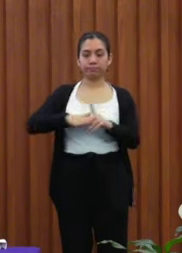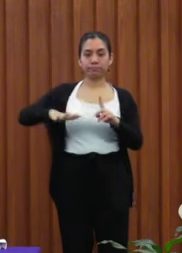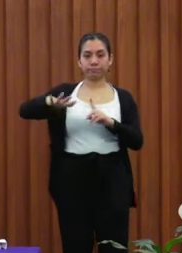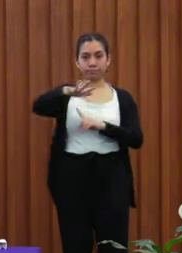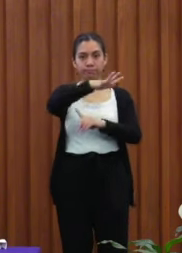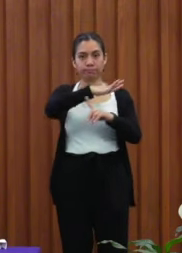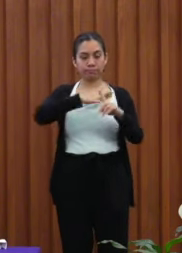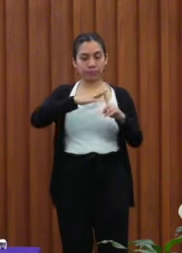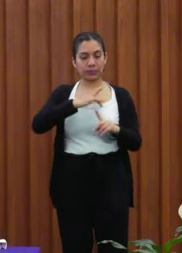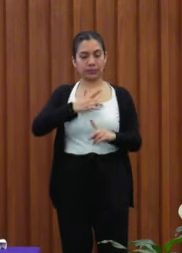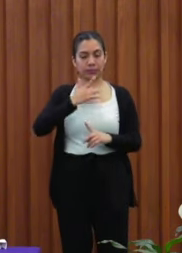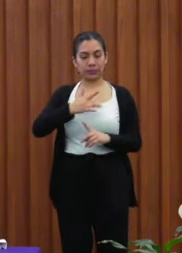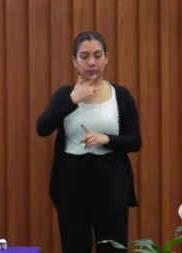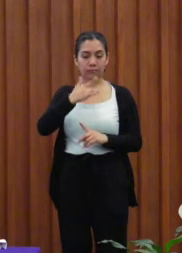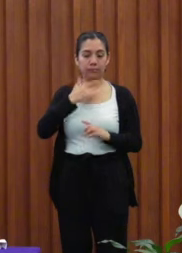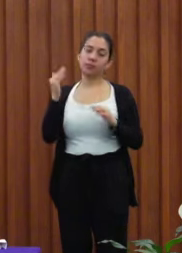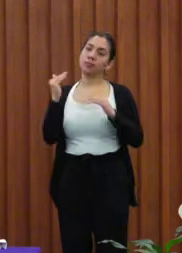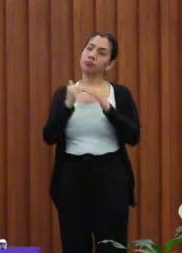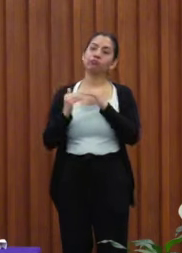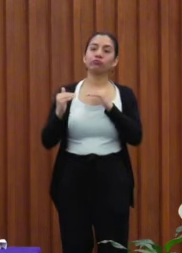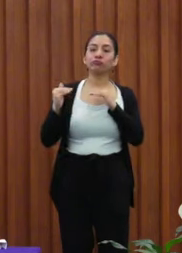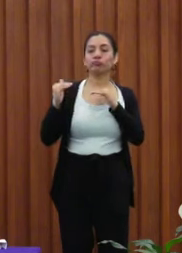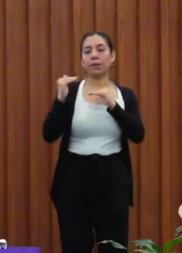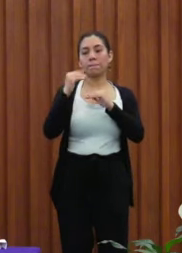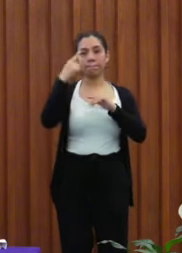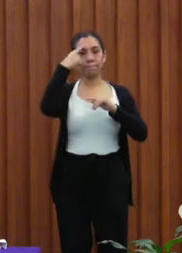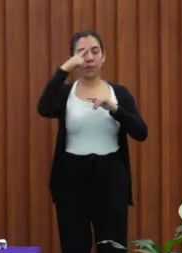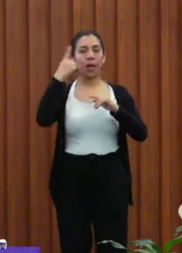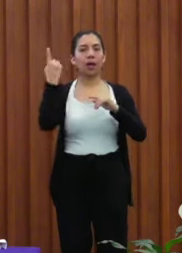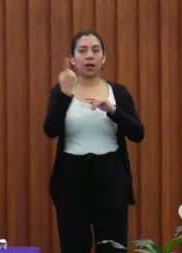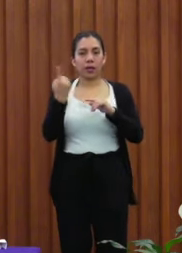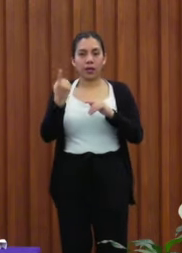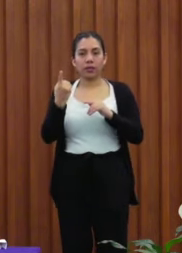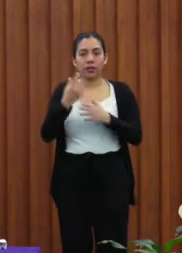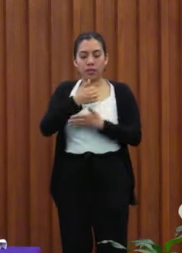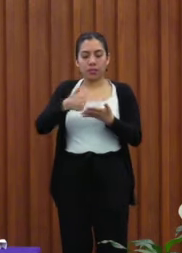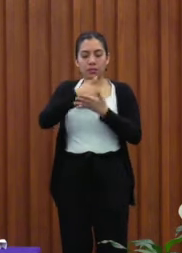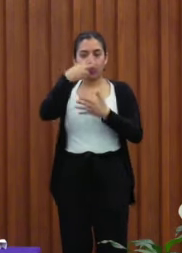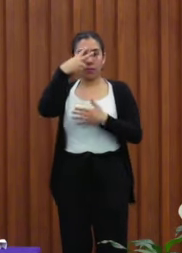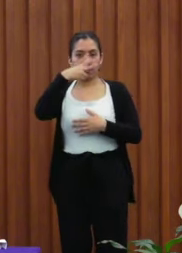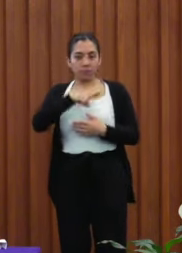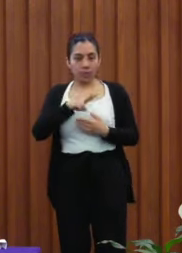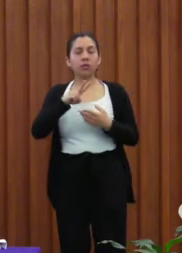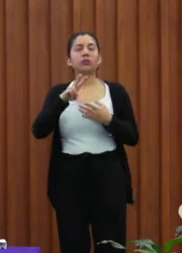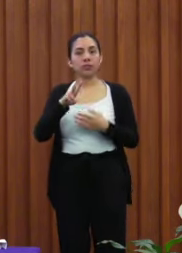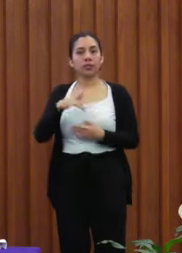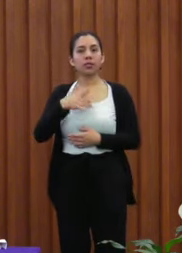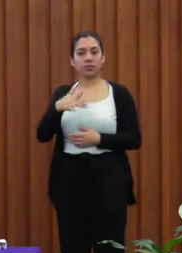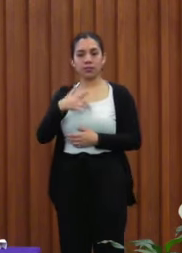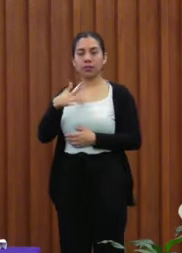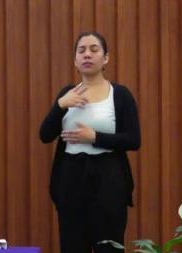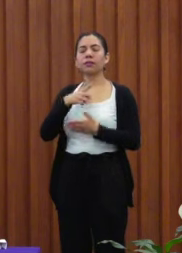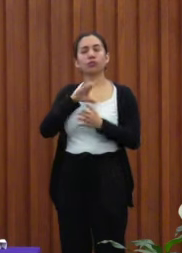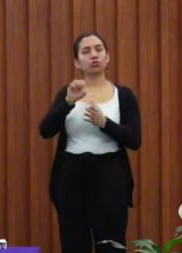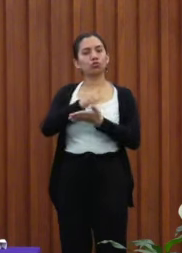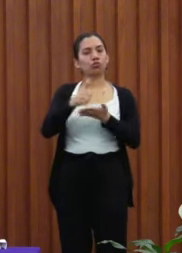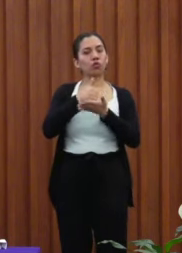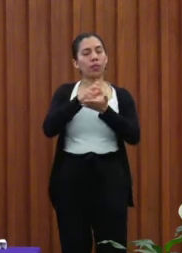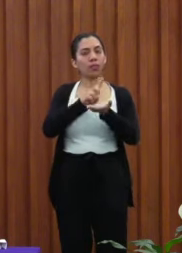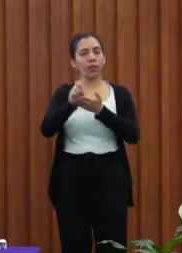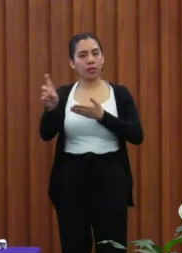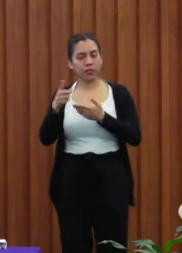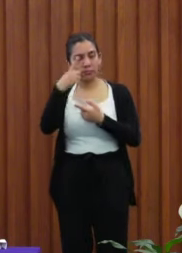nosotros tengamos la vara tan alta para constituirnos verdaderamente exactamente en eso que decimos, una ciudad de derecho para